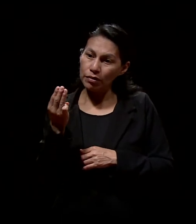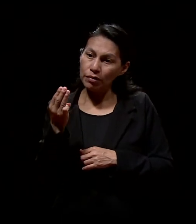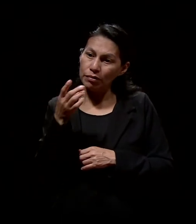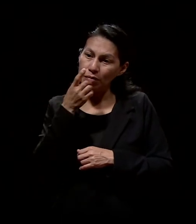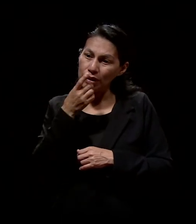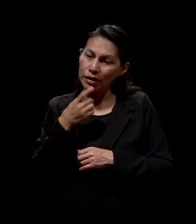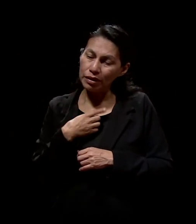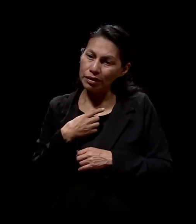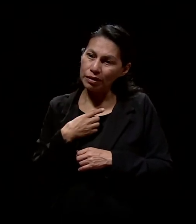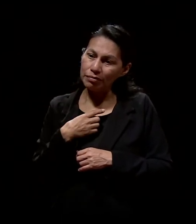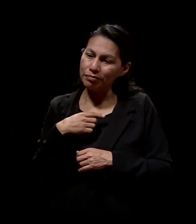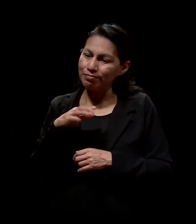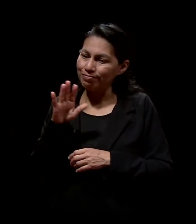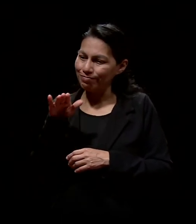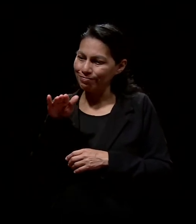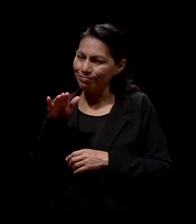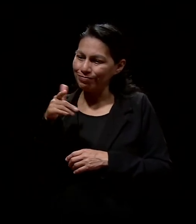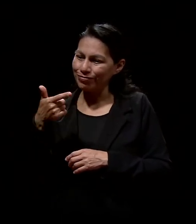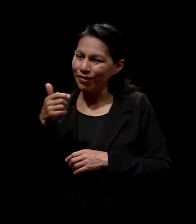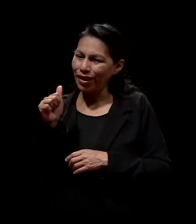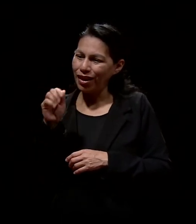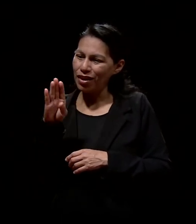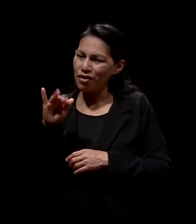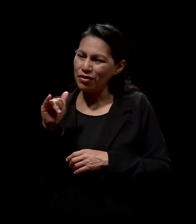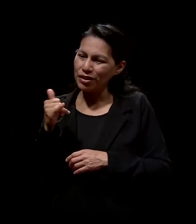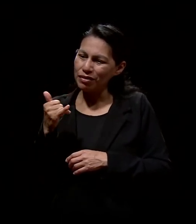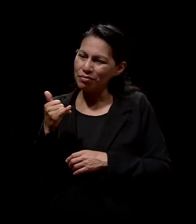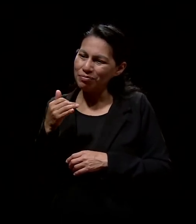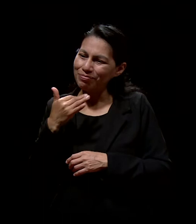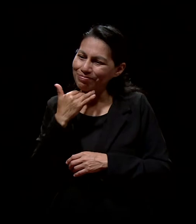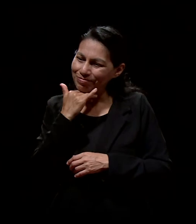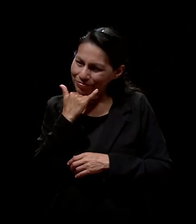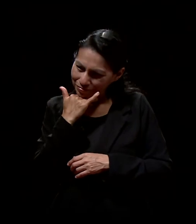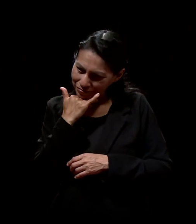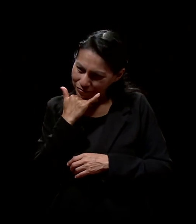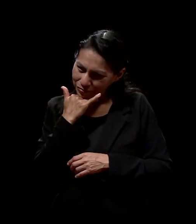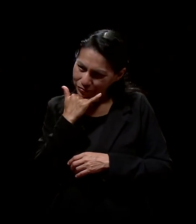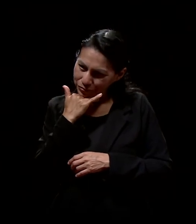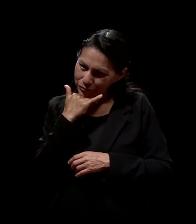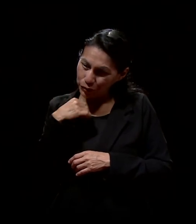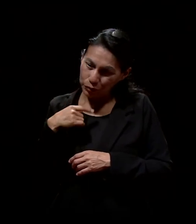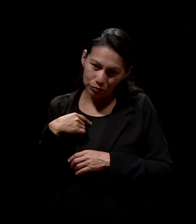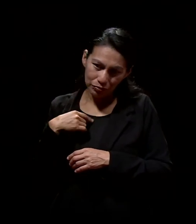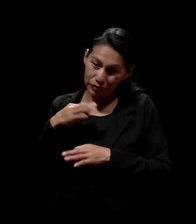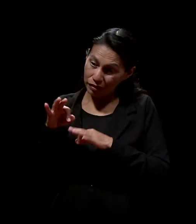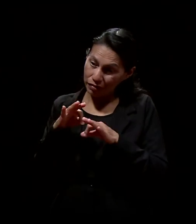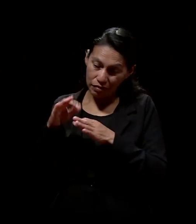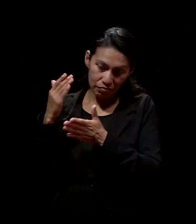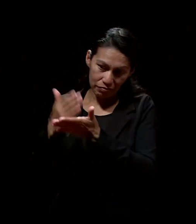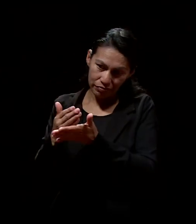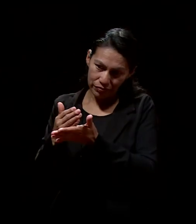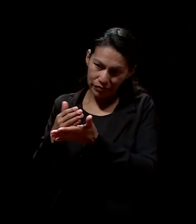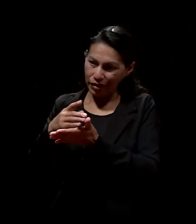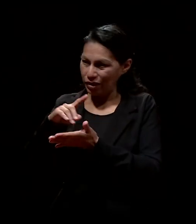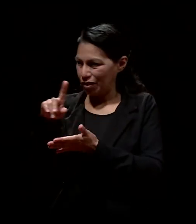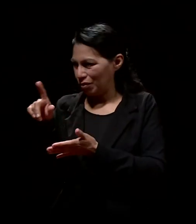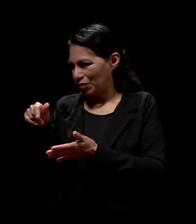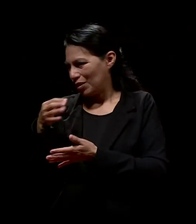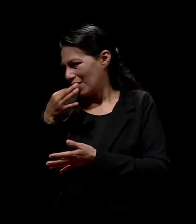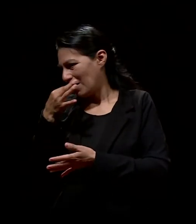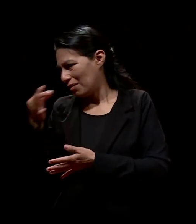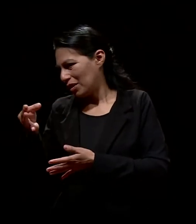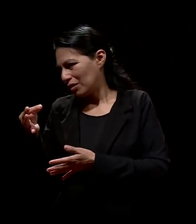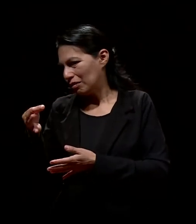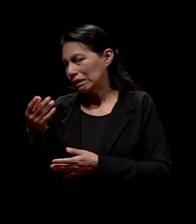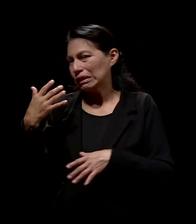la contadora con la que yo estaba trabajando me dice, Gaby, lo siento mucho, pero voy a tener que suspenderte y yo posteriormente te voy a decir cuándo vas a